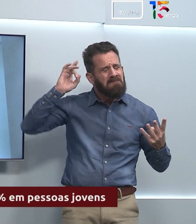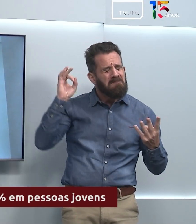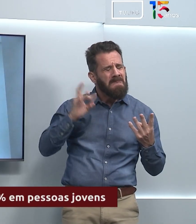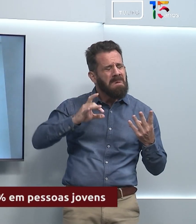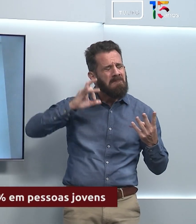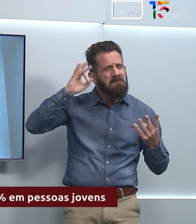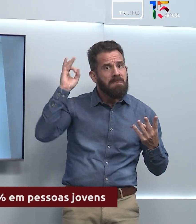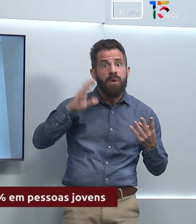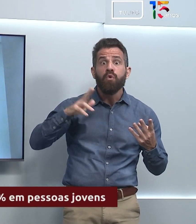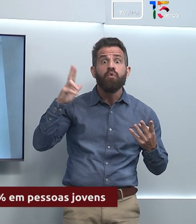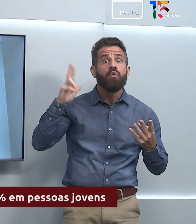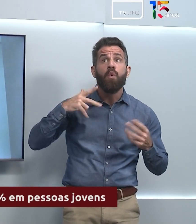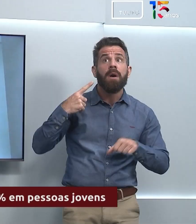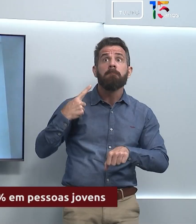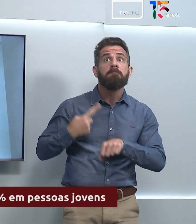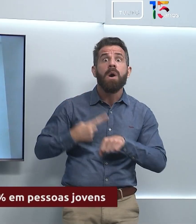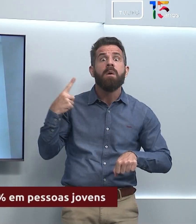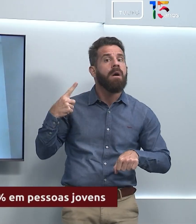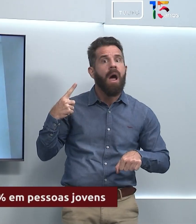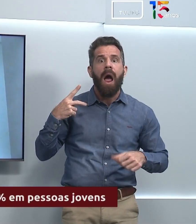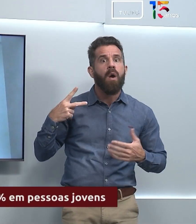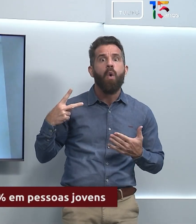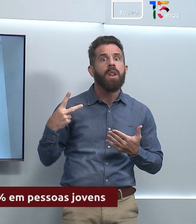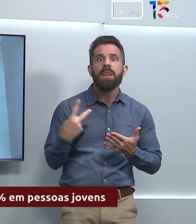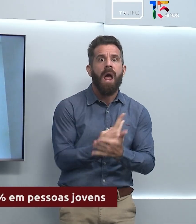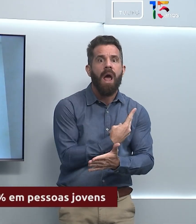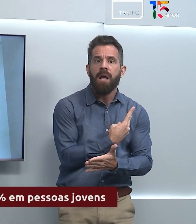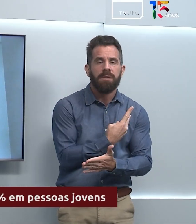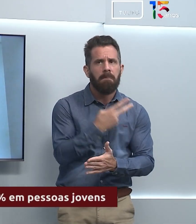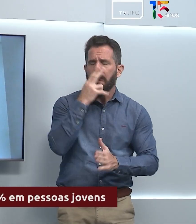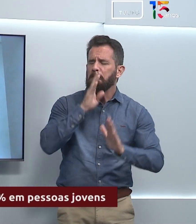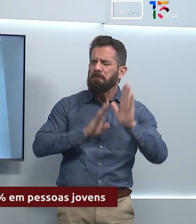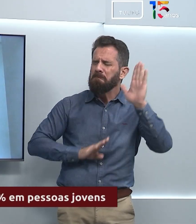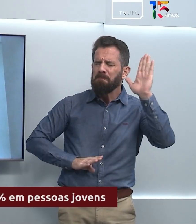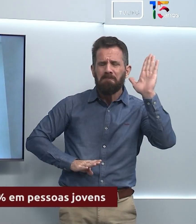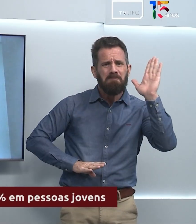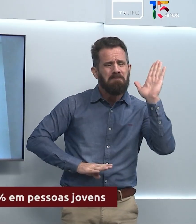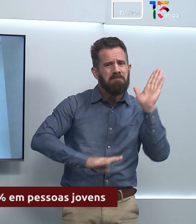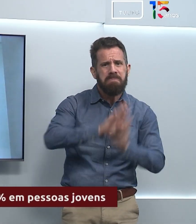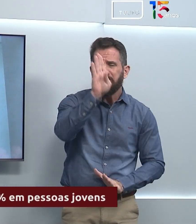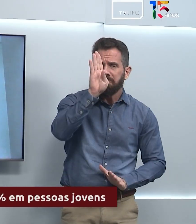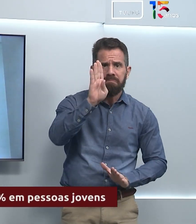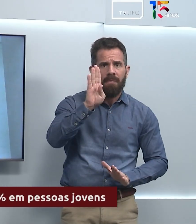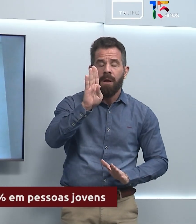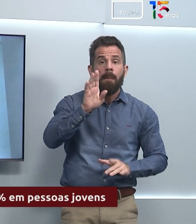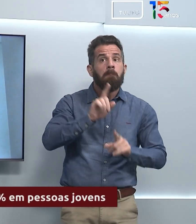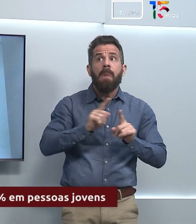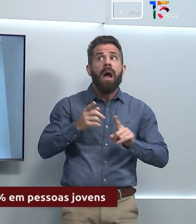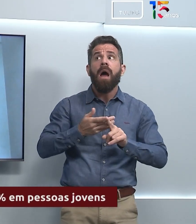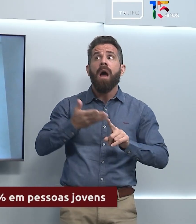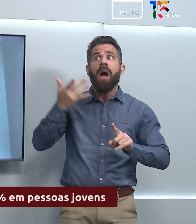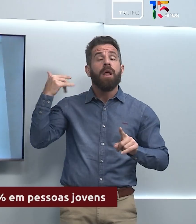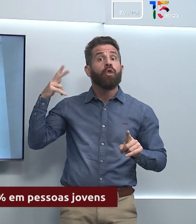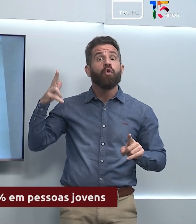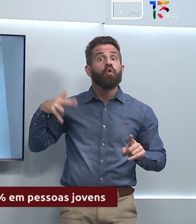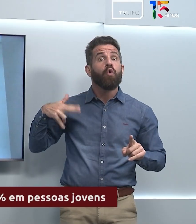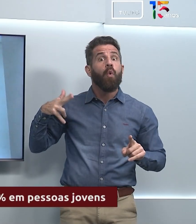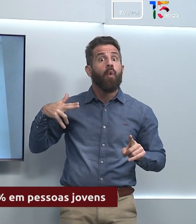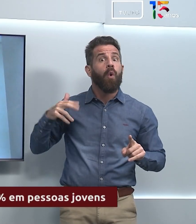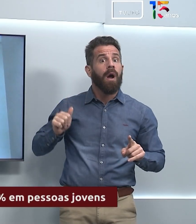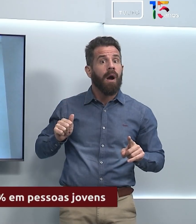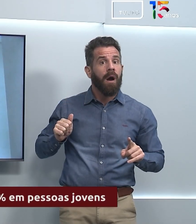pessoa, súbitas, que aumentam de intensidade em segundos a minutos e que a pessoa não tinha antes. Ou